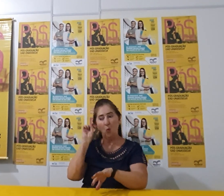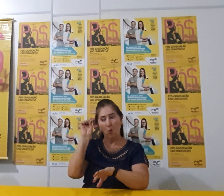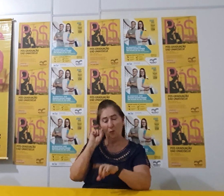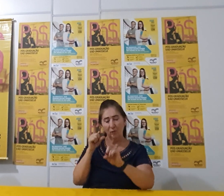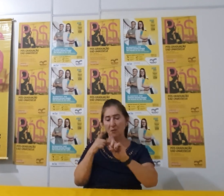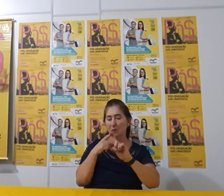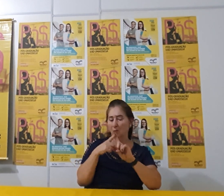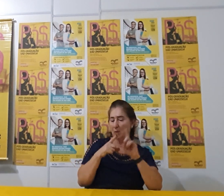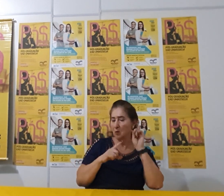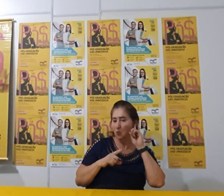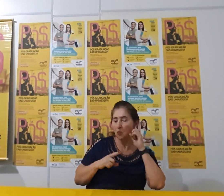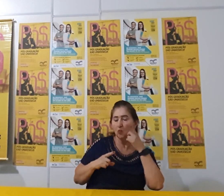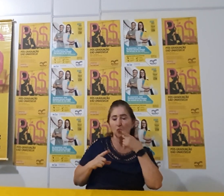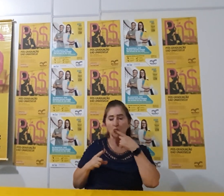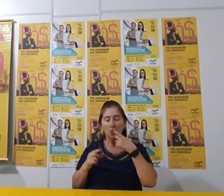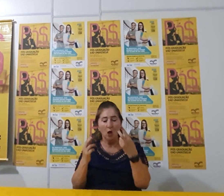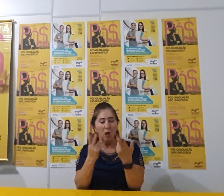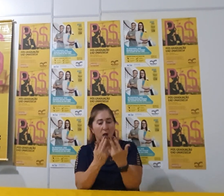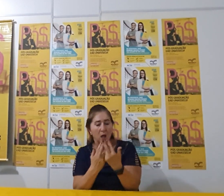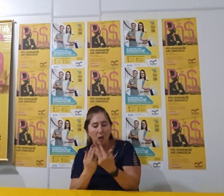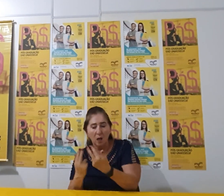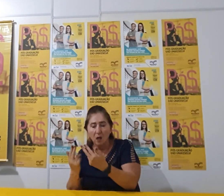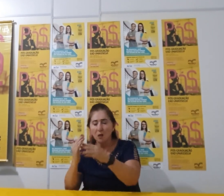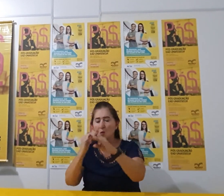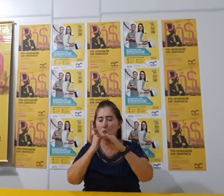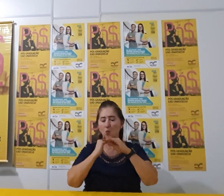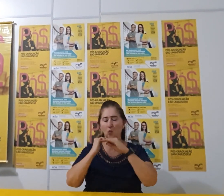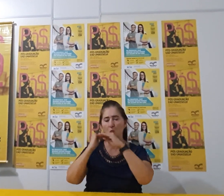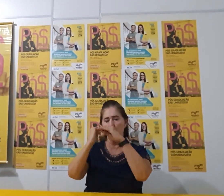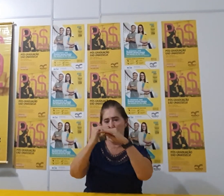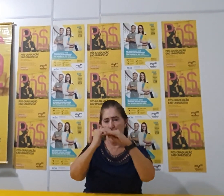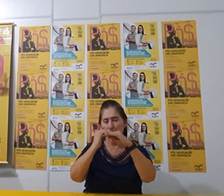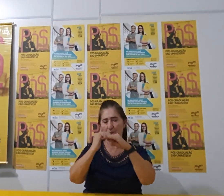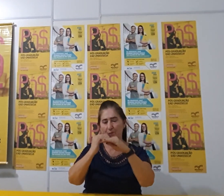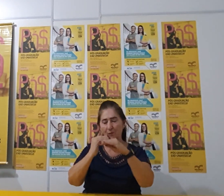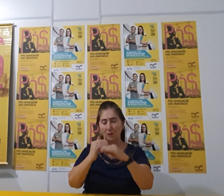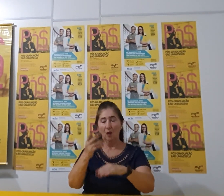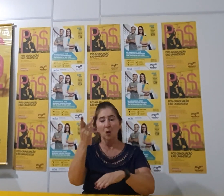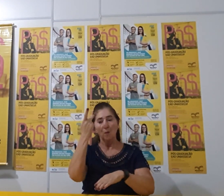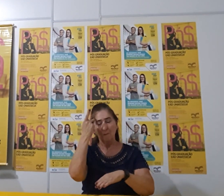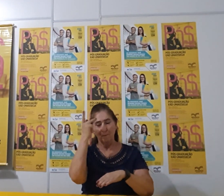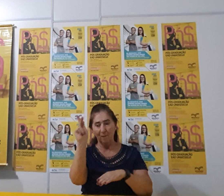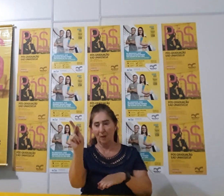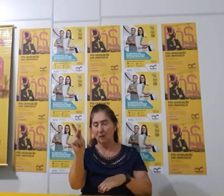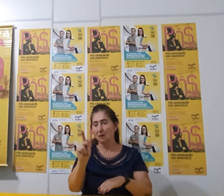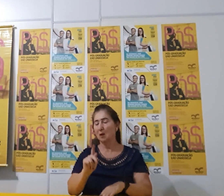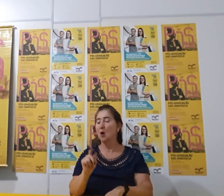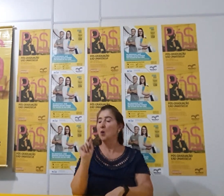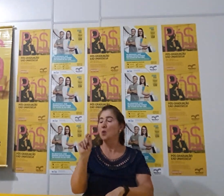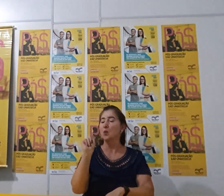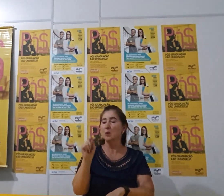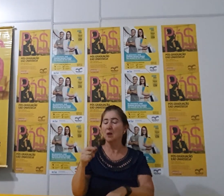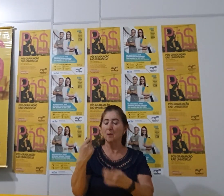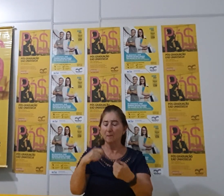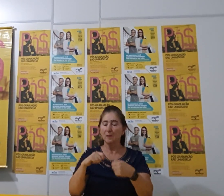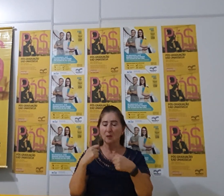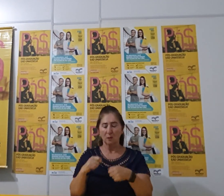surdos de forma igualitária. Para isso, é necessário que os professores